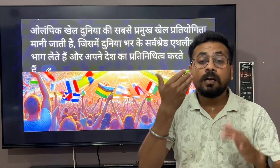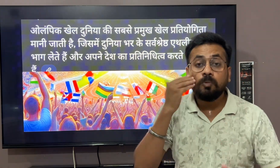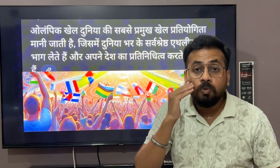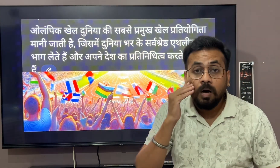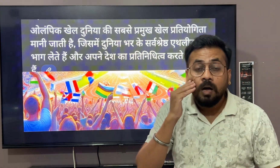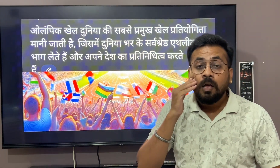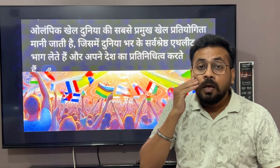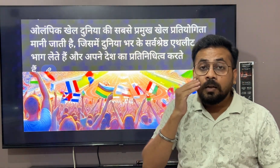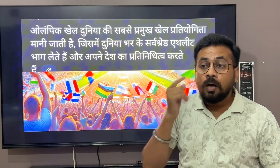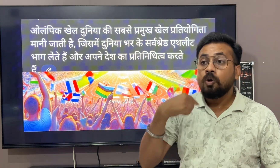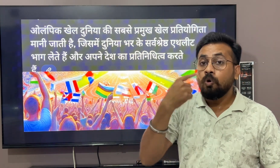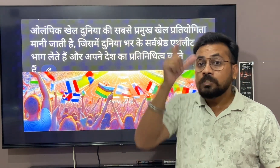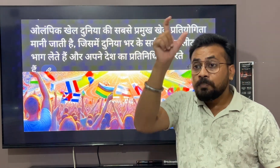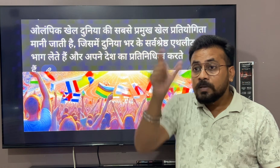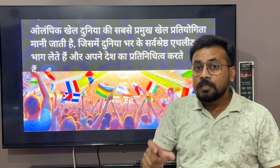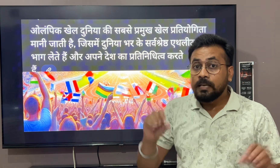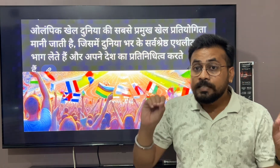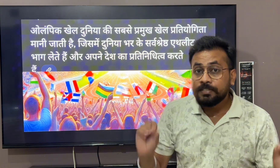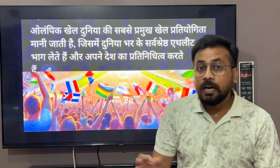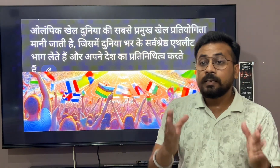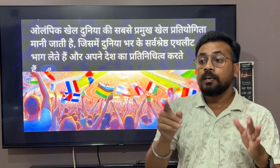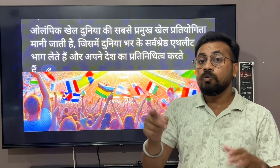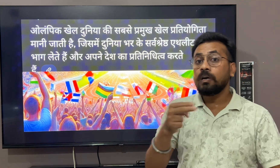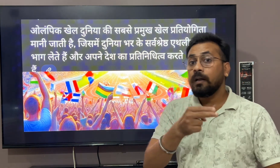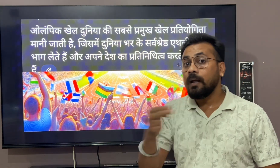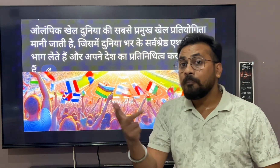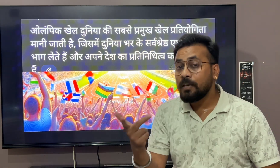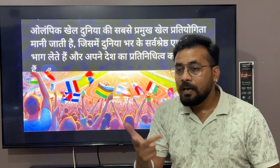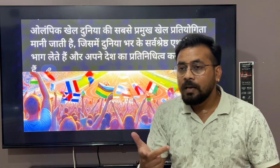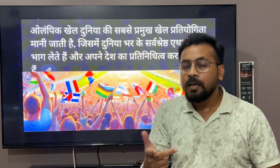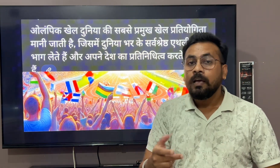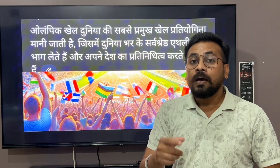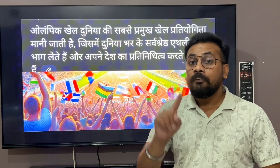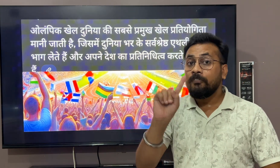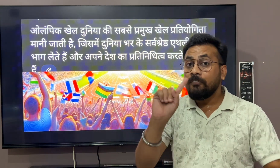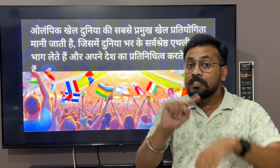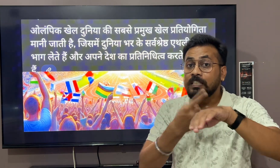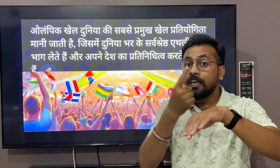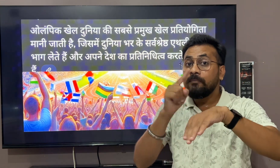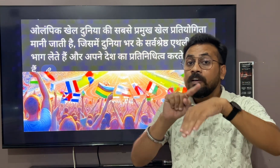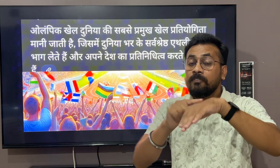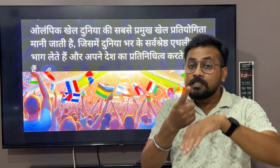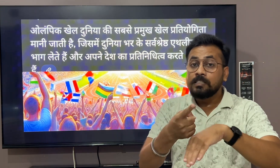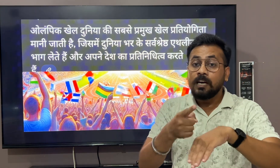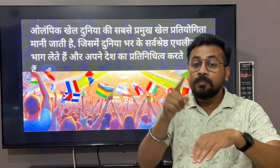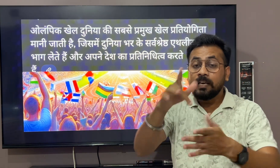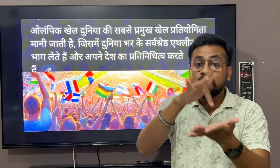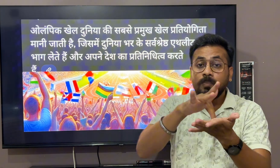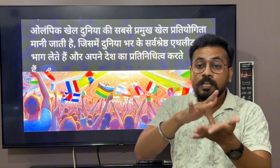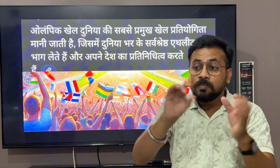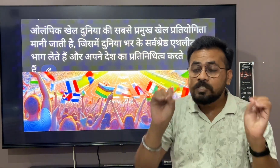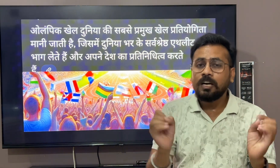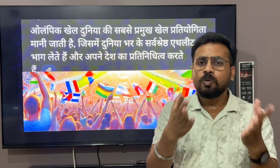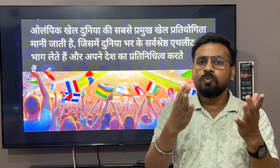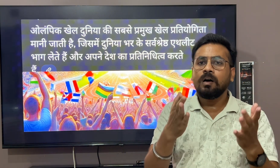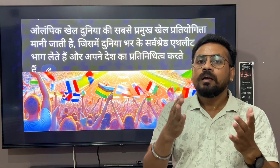हुआ, है ना, कौन से पर्सन ने स्टार्ट किया, उनका नाम क्या है ना, फर्स्ट टाइम ये किस प्लेस में स्टार्ट हुआ, ठीक